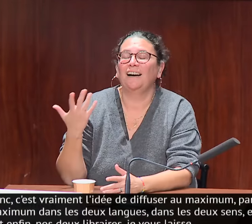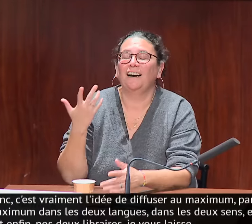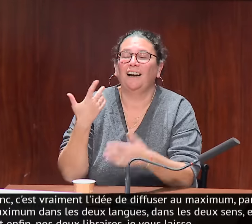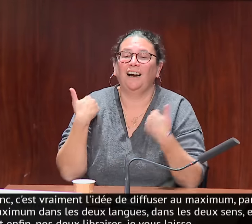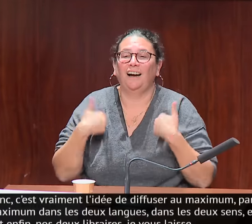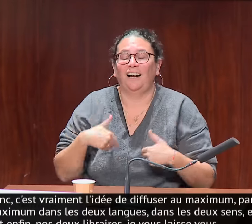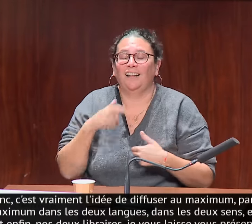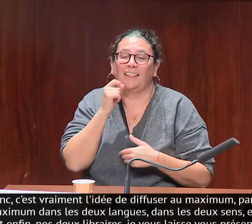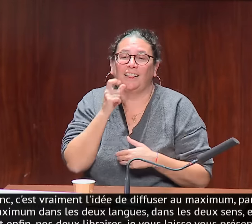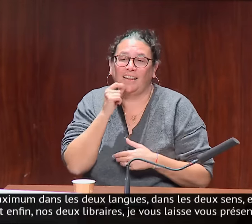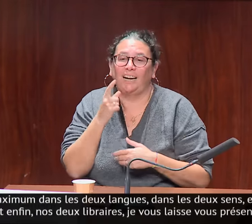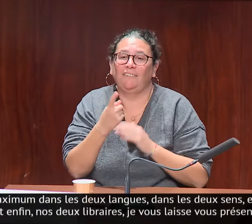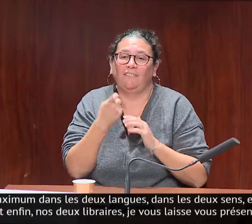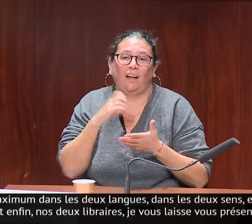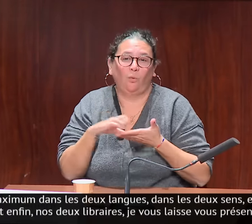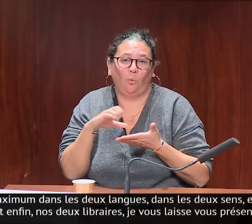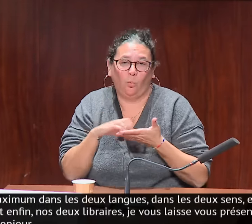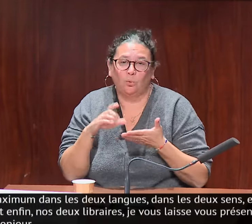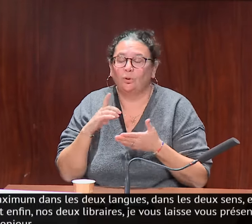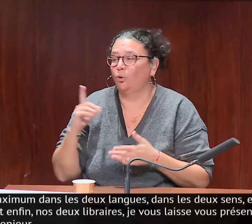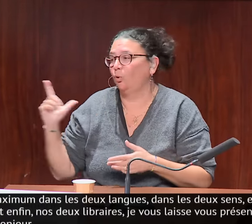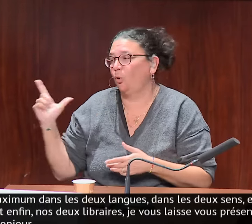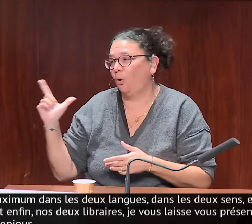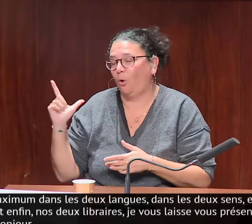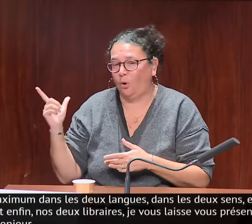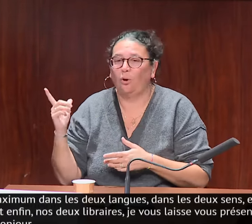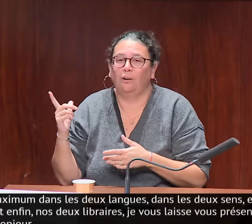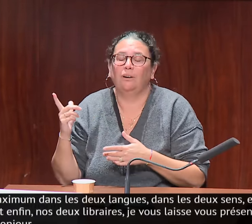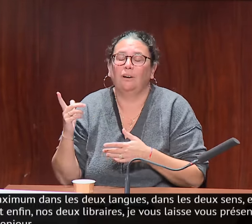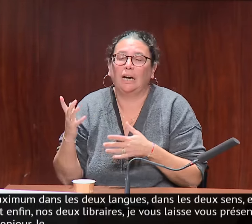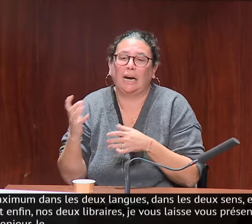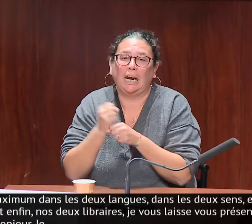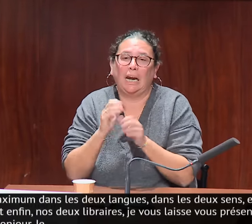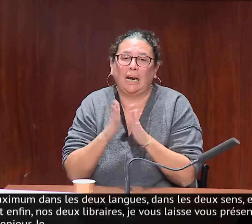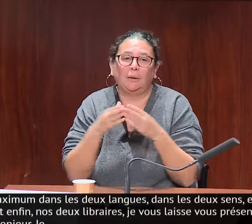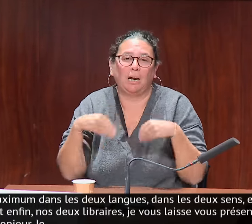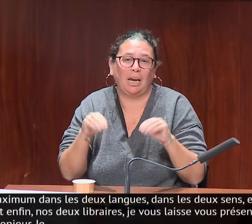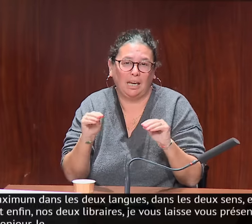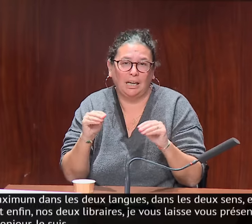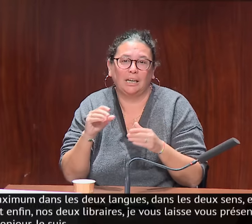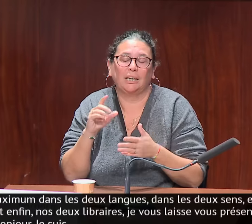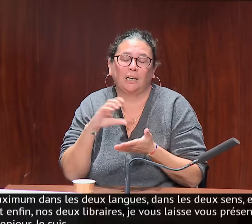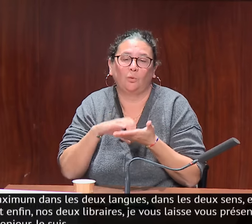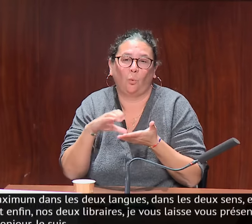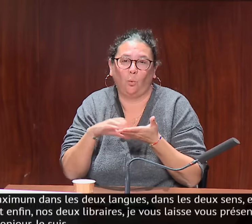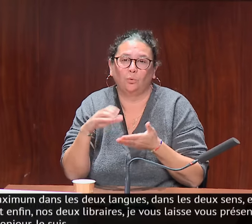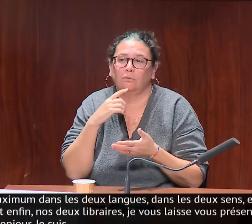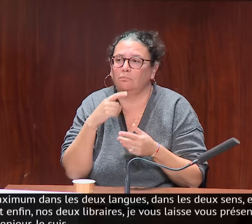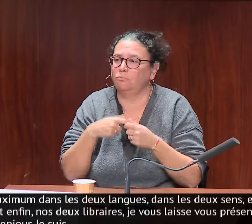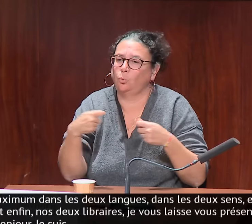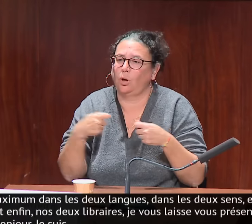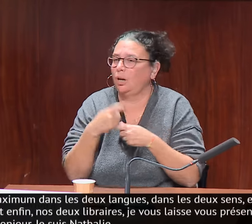Bonjour. Je suis Nathalie, je viens de Toulouse.